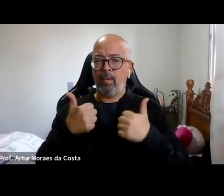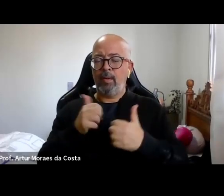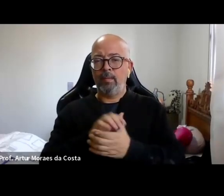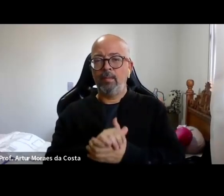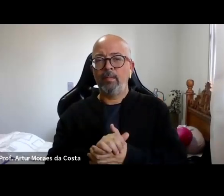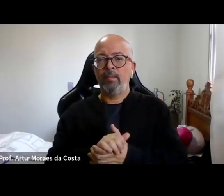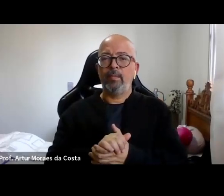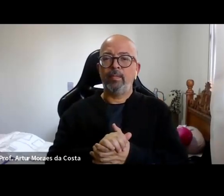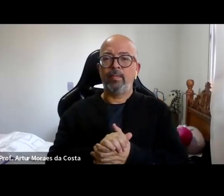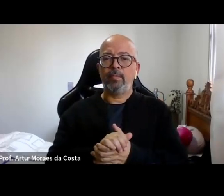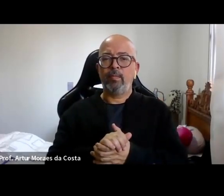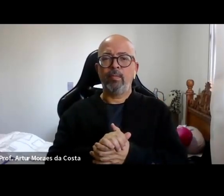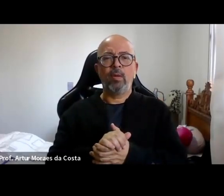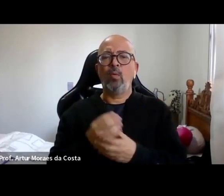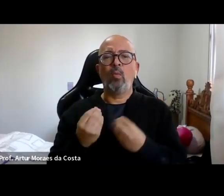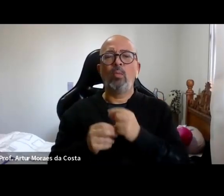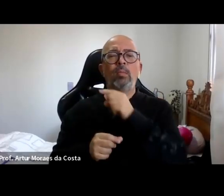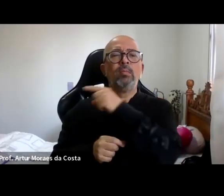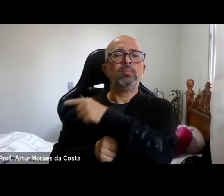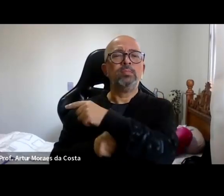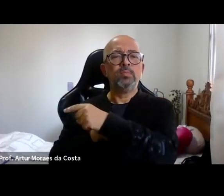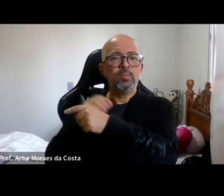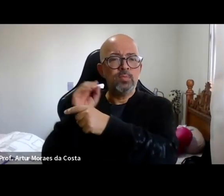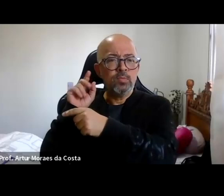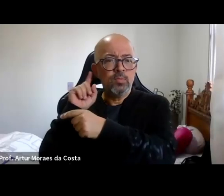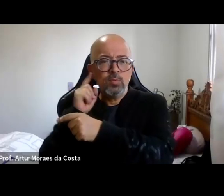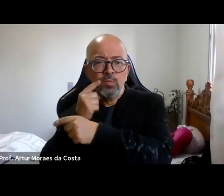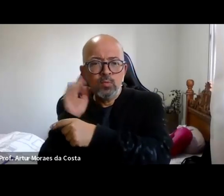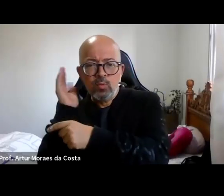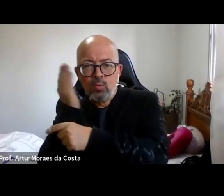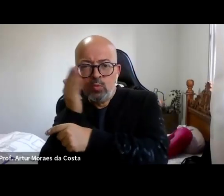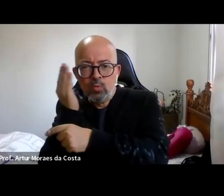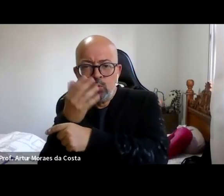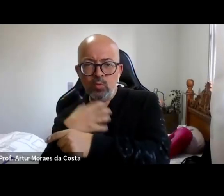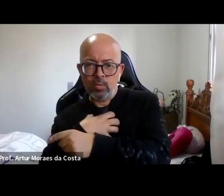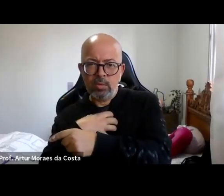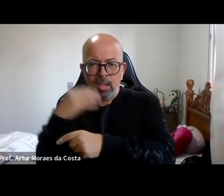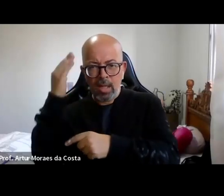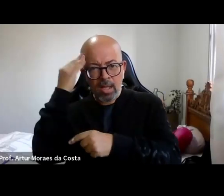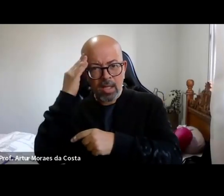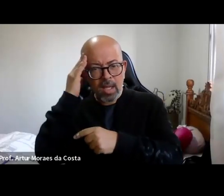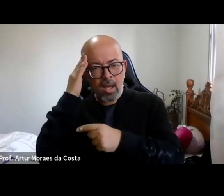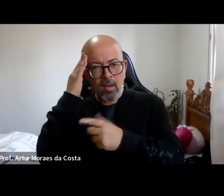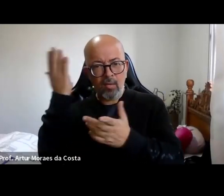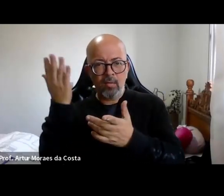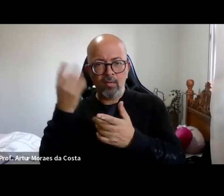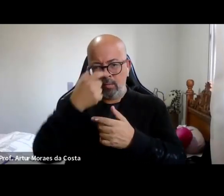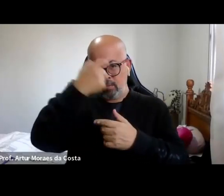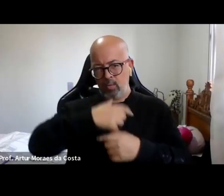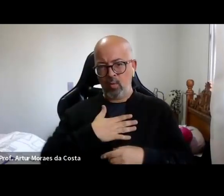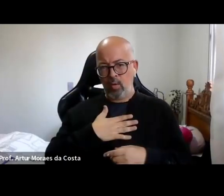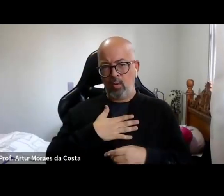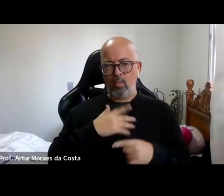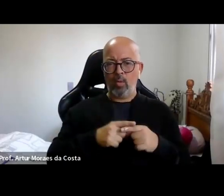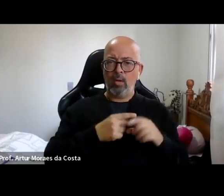cómo soy yo para mí estuvo muy bien y felicito a quien hizo la descripción mía mi camisa